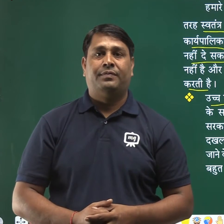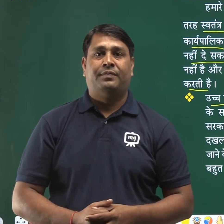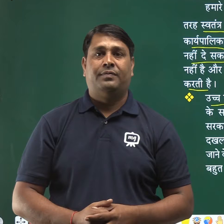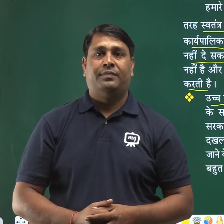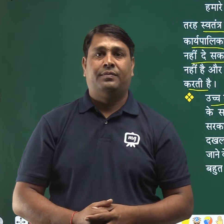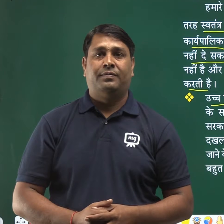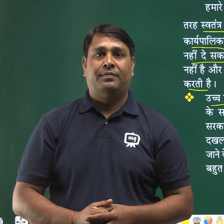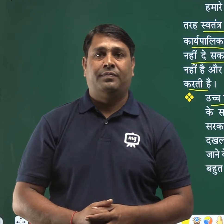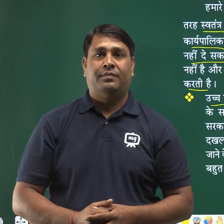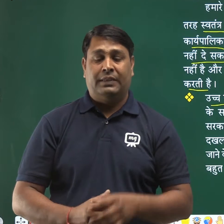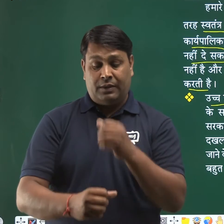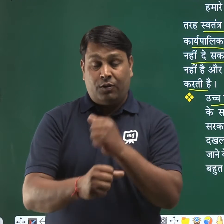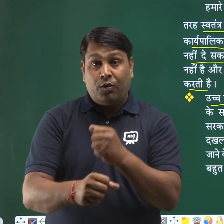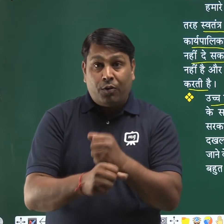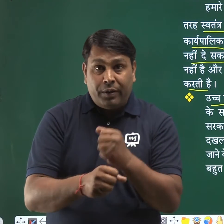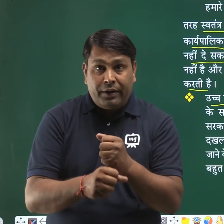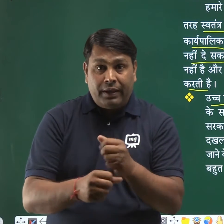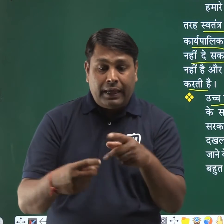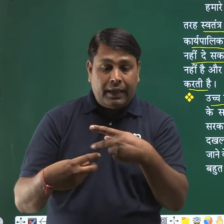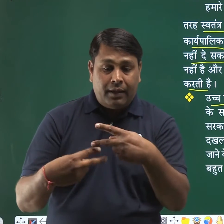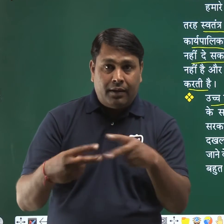सरकार की अन्य शाखाओं का